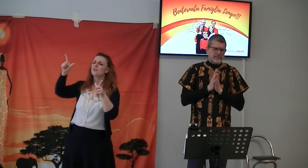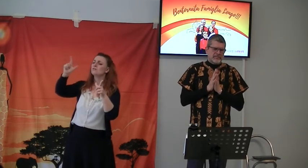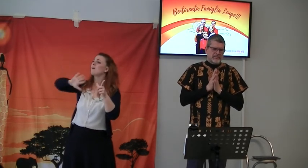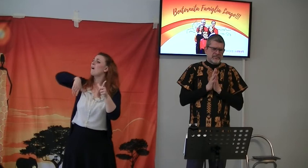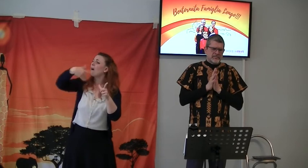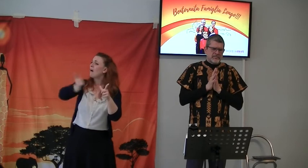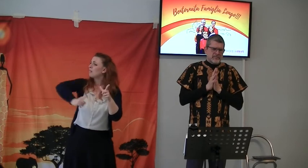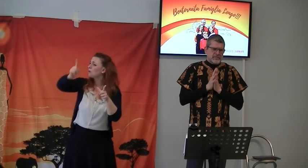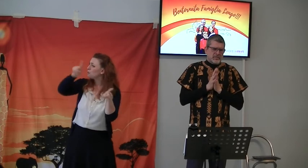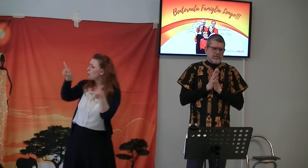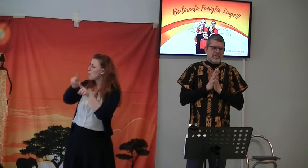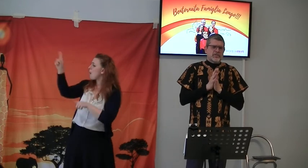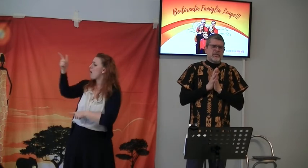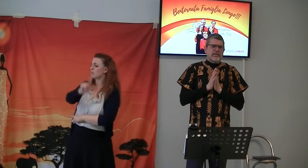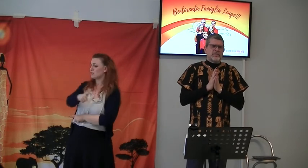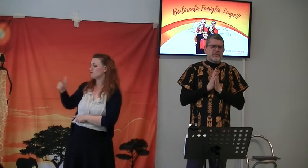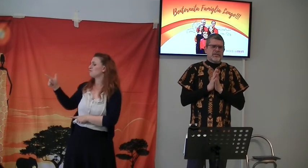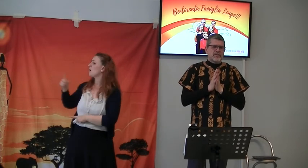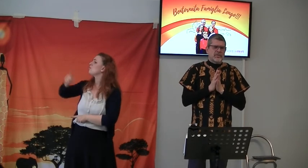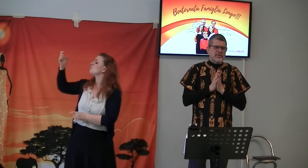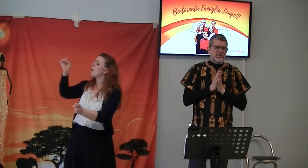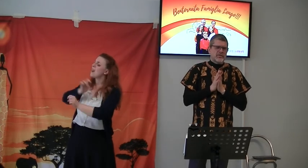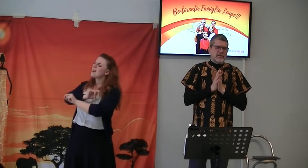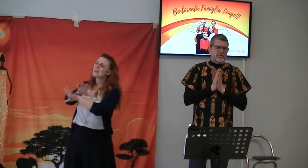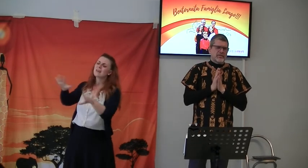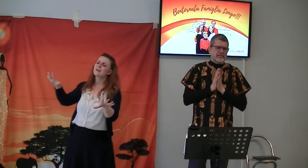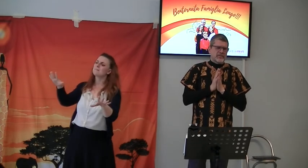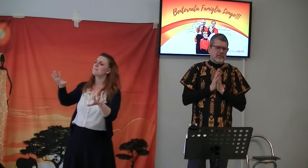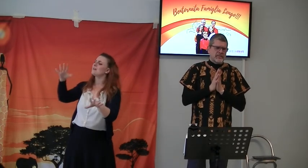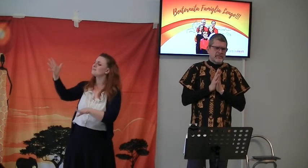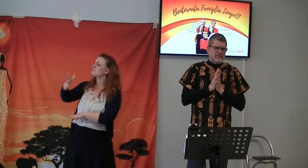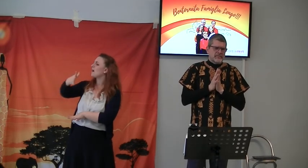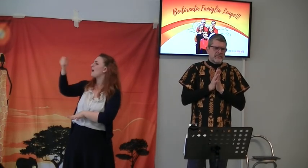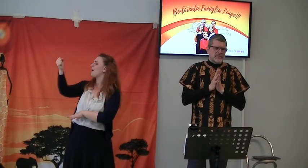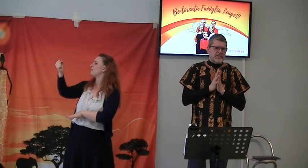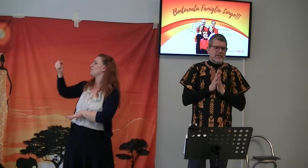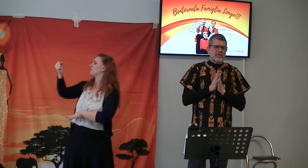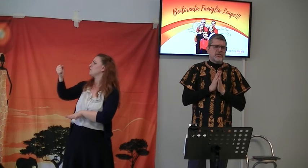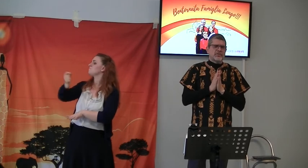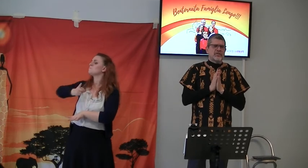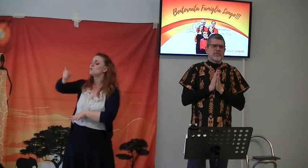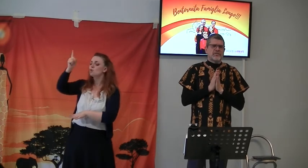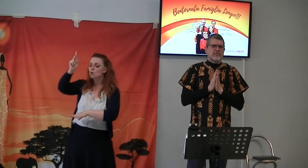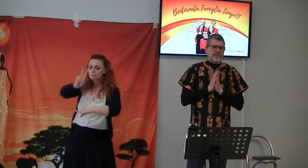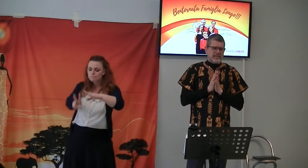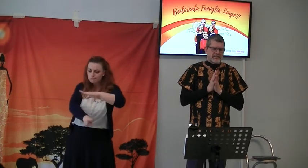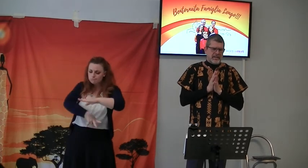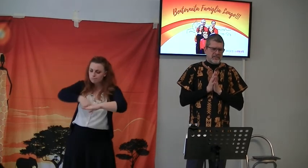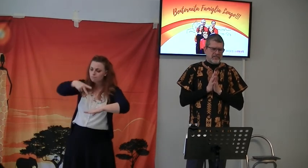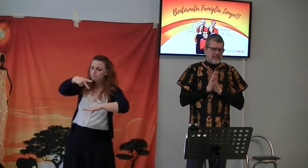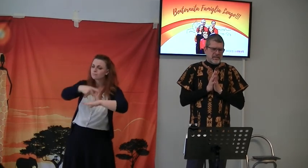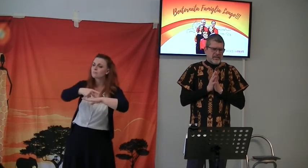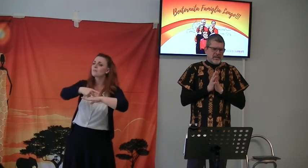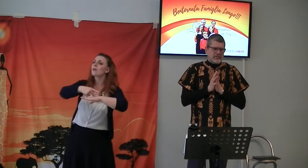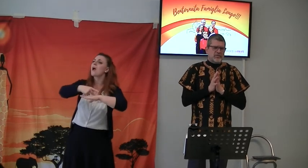Te. Tu sei il nostro liberatore, sei il nostro Signore e il nostro Salvatore. Tu sei risorto, Signore, Tu vivi in